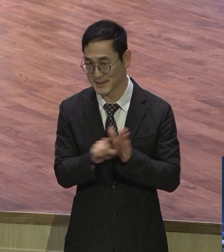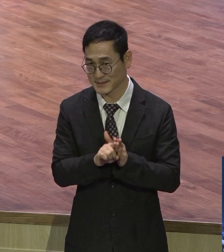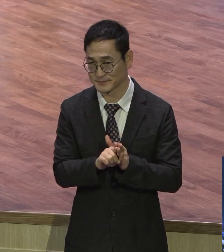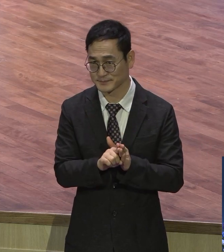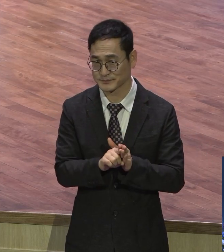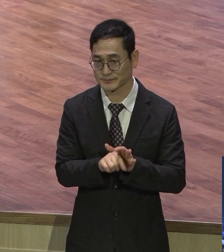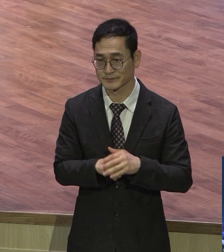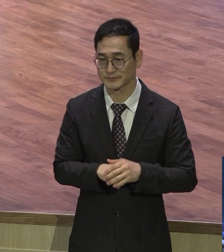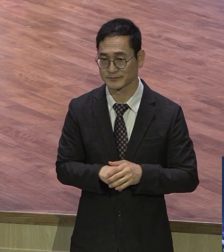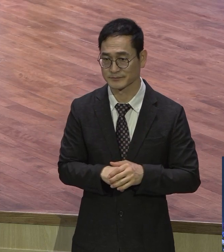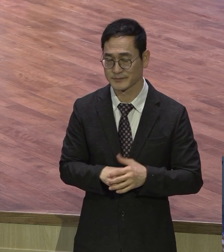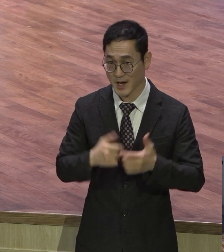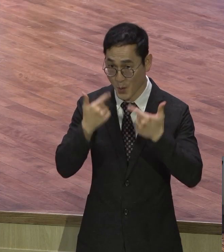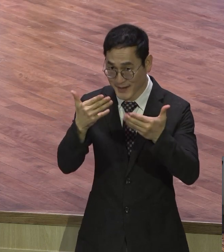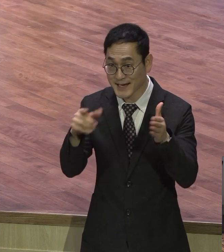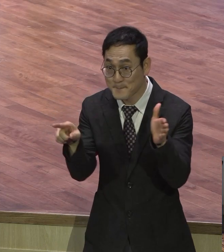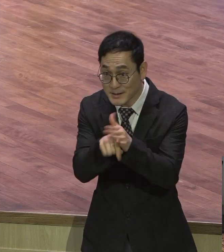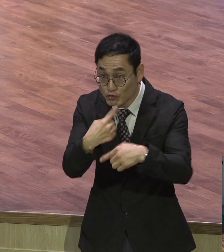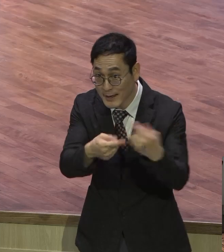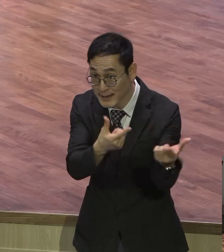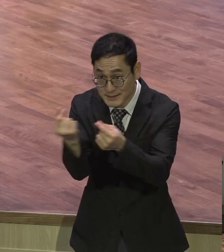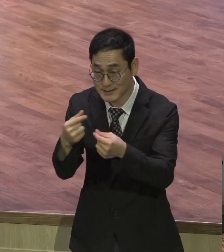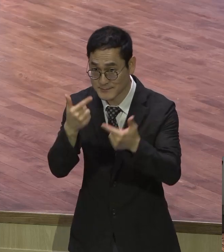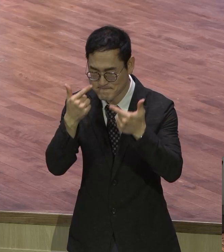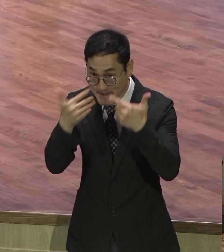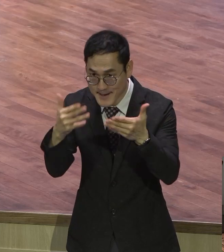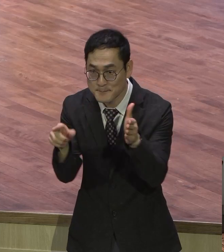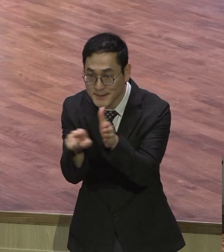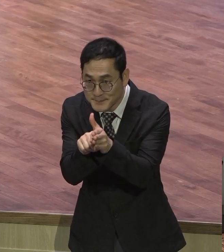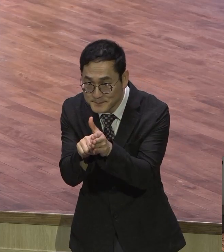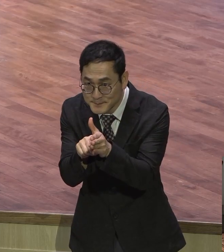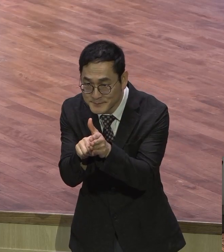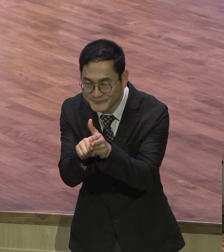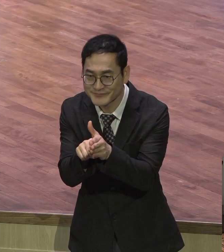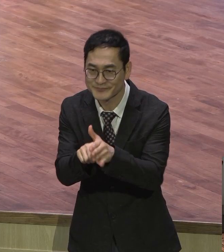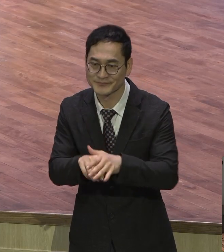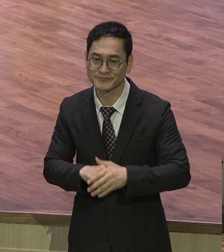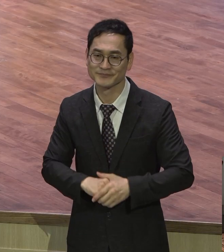하세요. 확고 부동한 믿음. 이거 있어야 돼요.